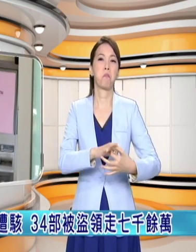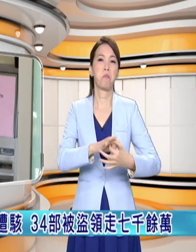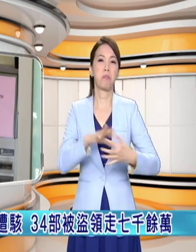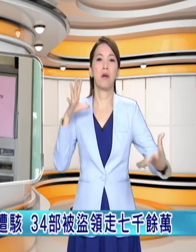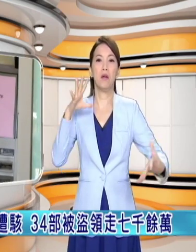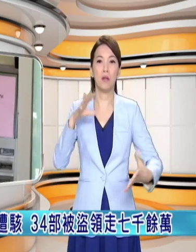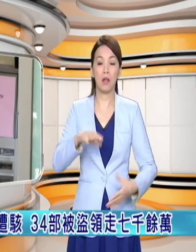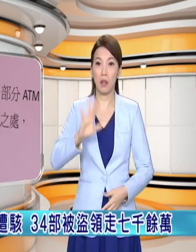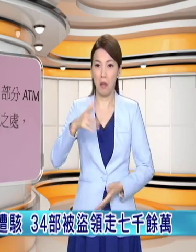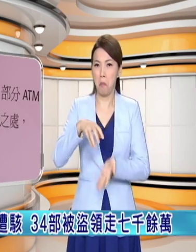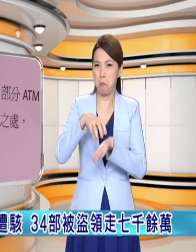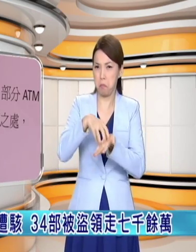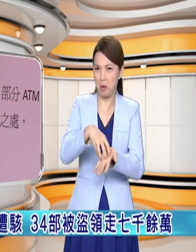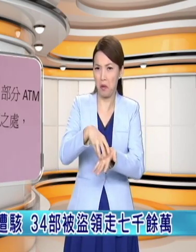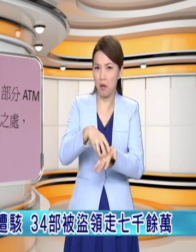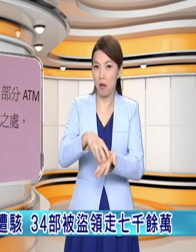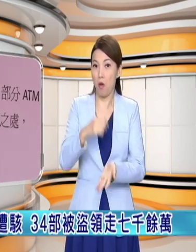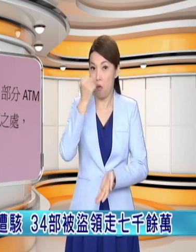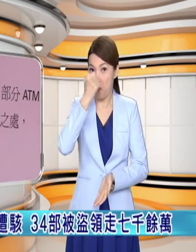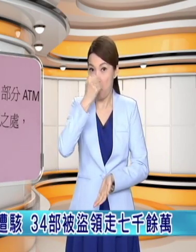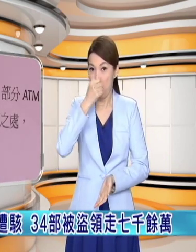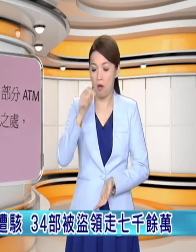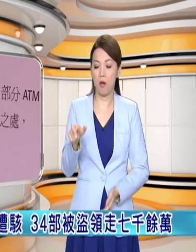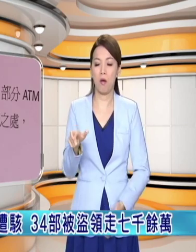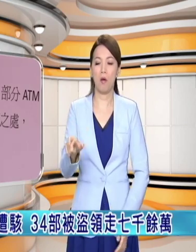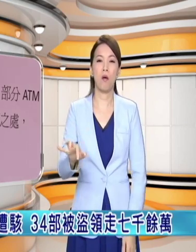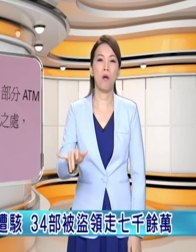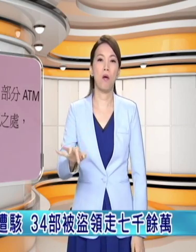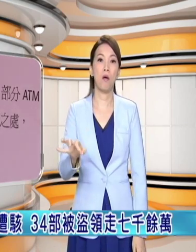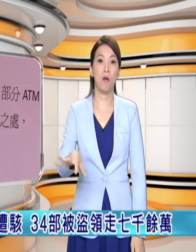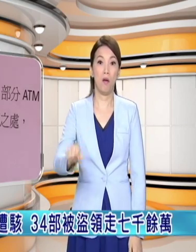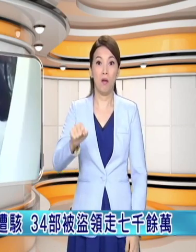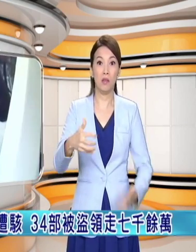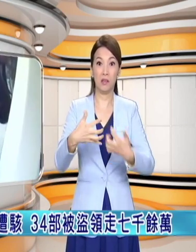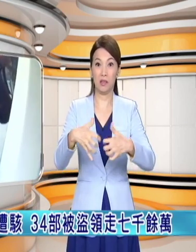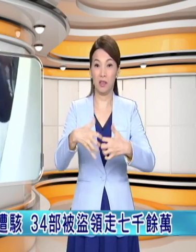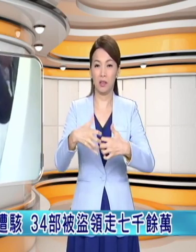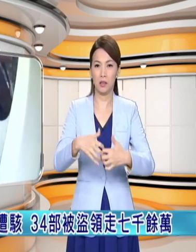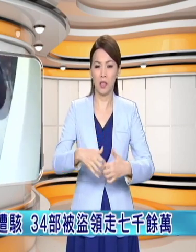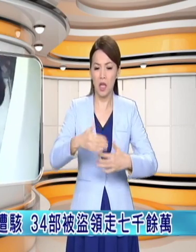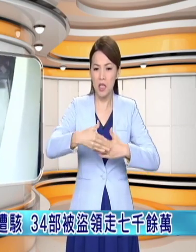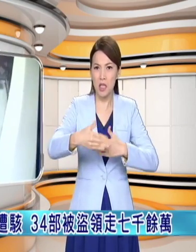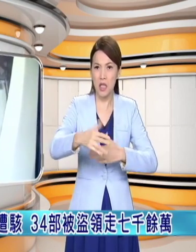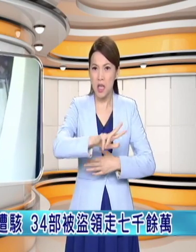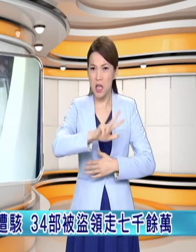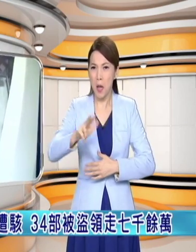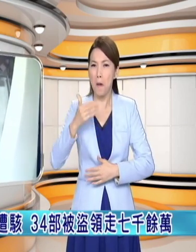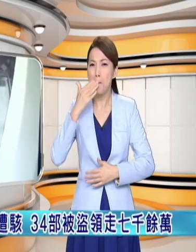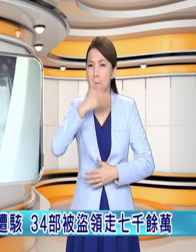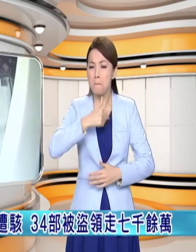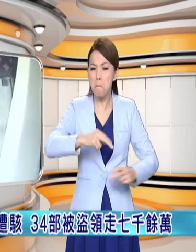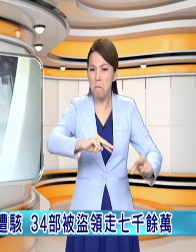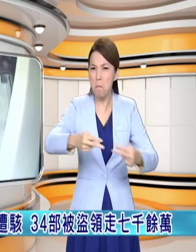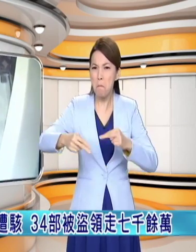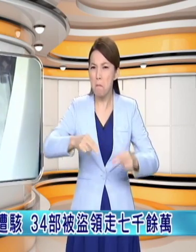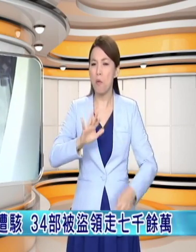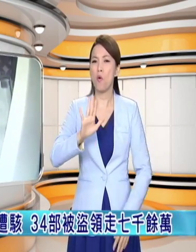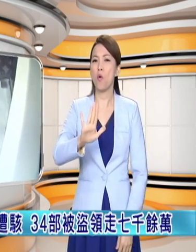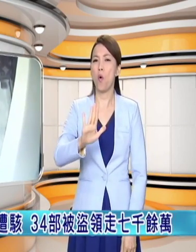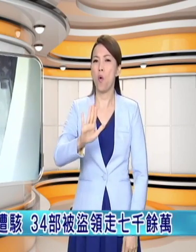外鬼，但是可以确定的是，机器被植入了恶意程式，因此